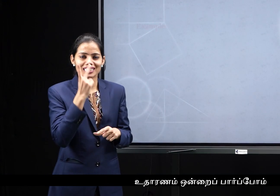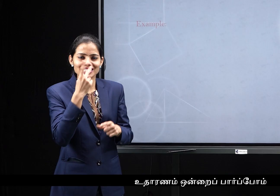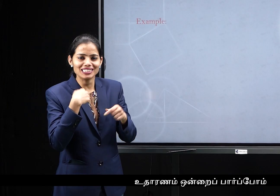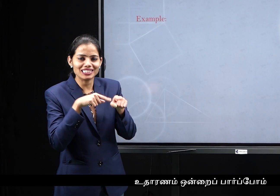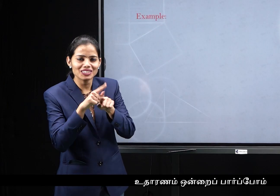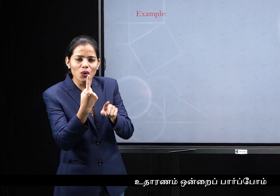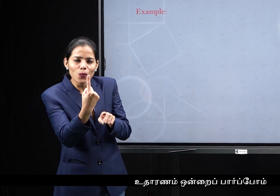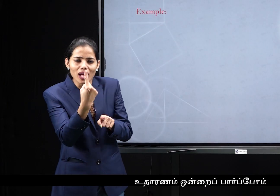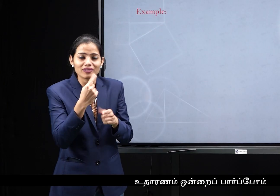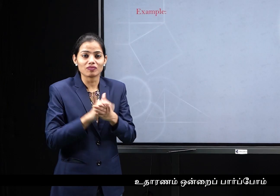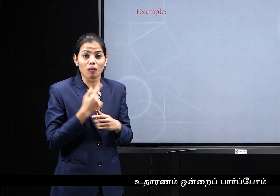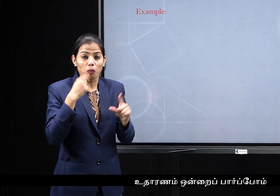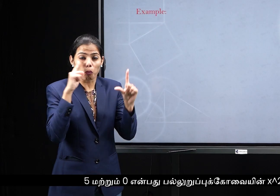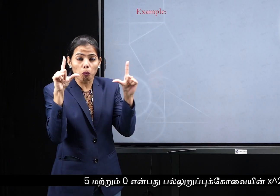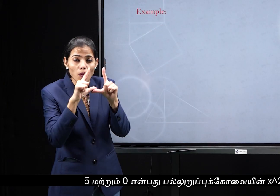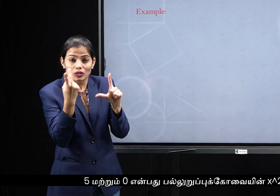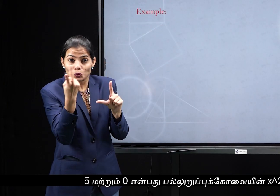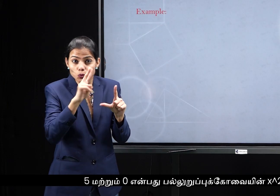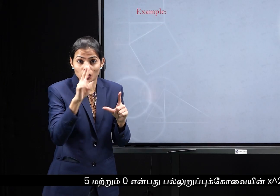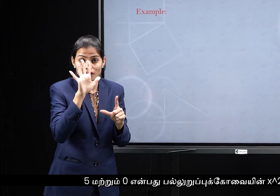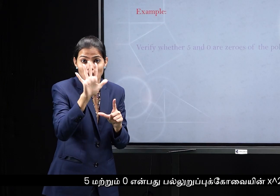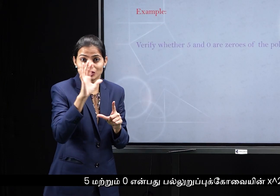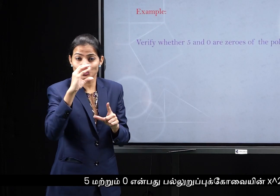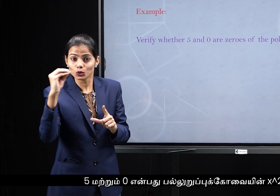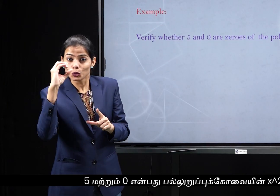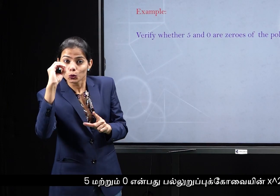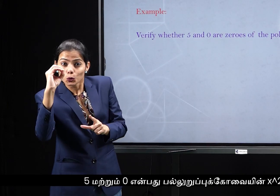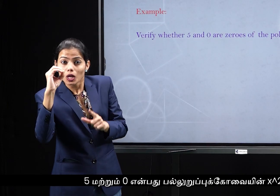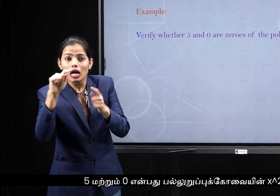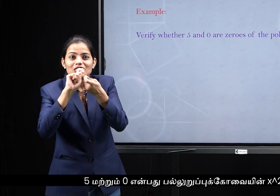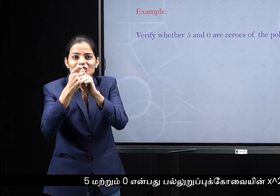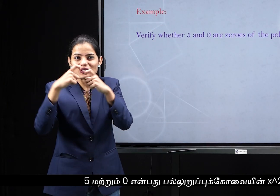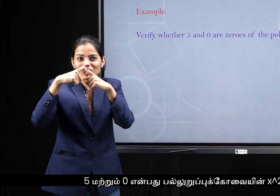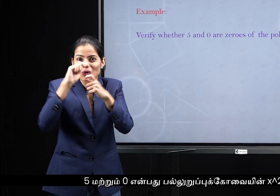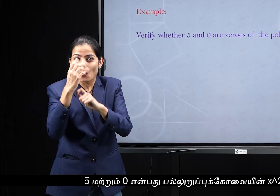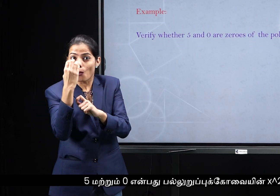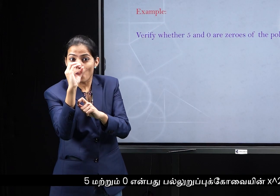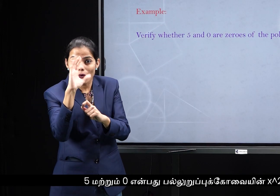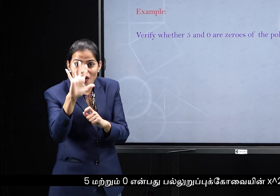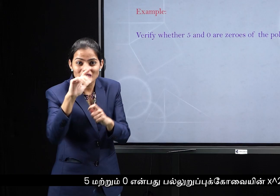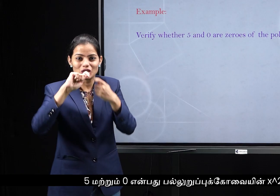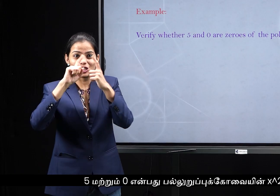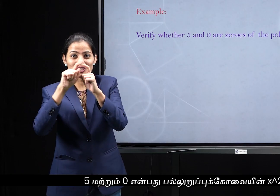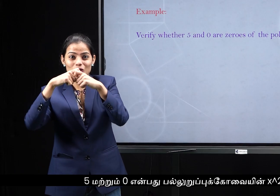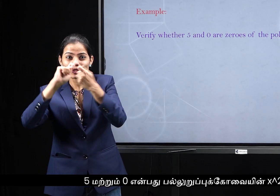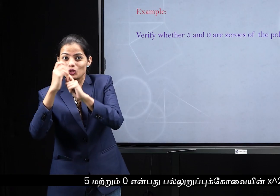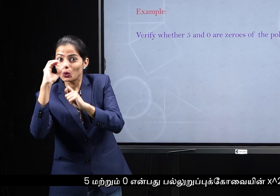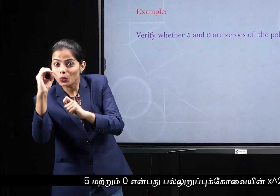உதாரணம் 1ஐ பார்ப்போம். 5 மற்றும் 0 என்பது பல்லுறுப்புக்கோவையின் x கூறைக்குறி 2